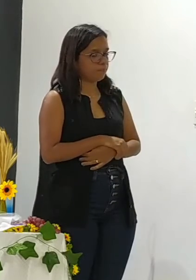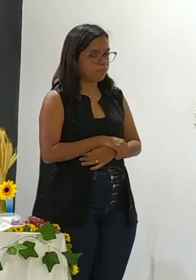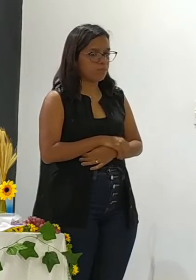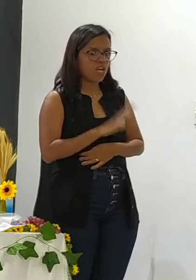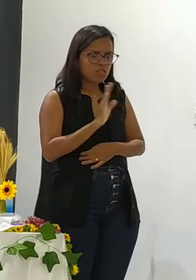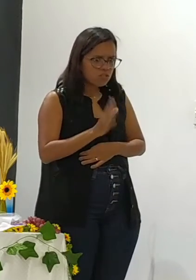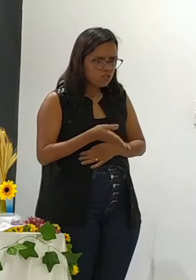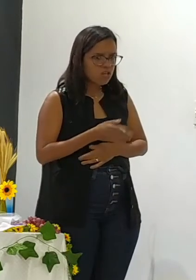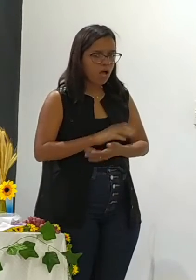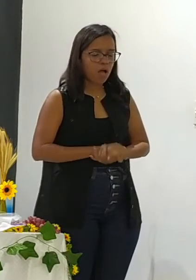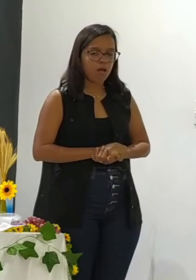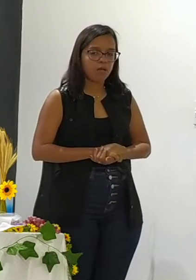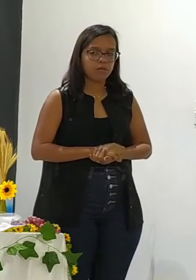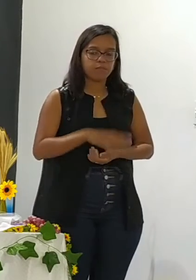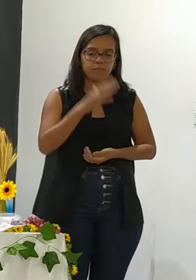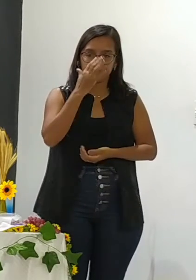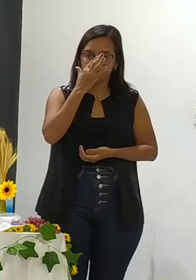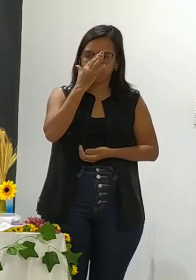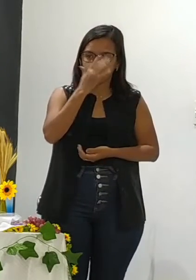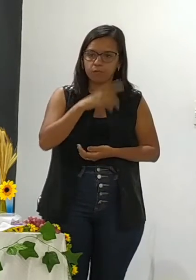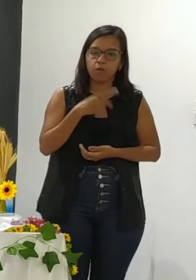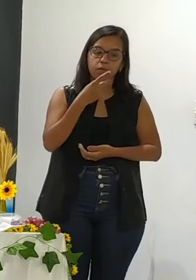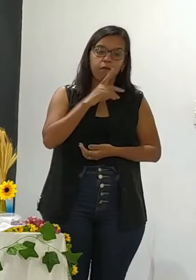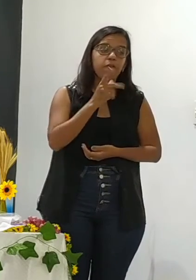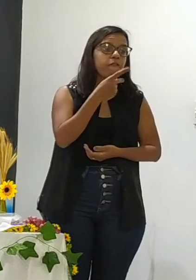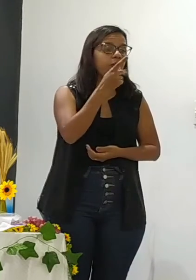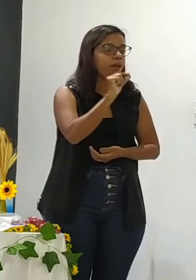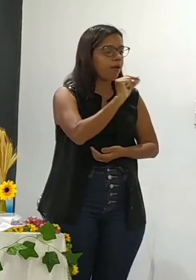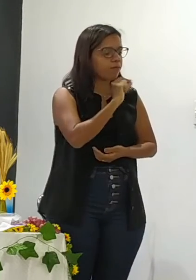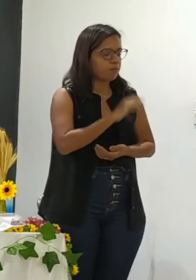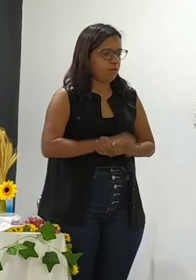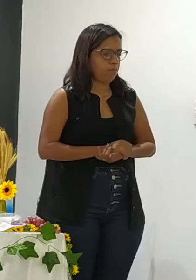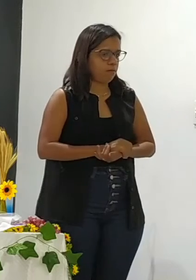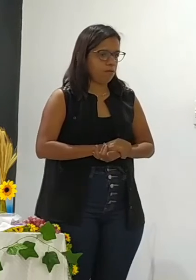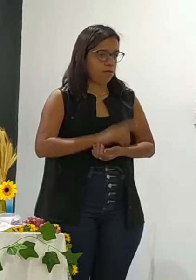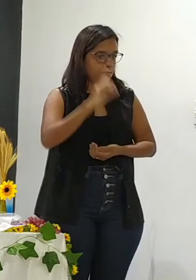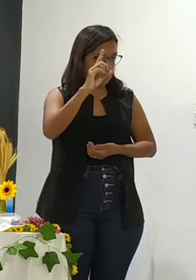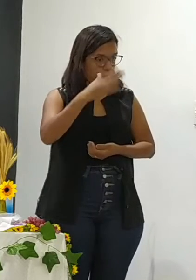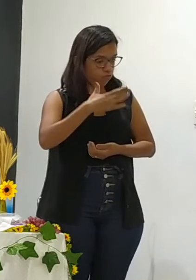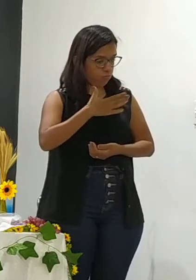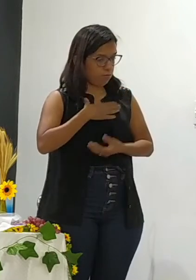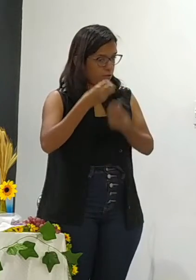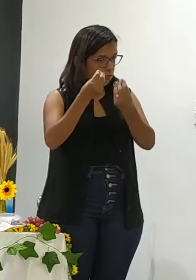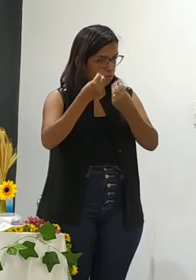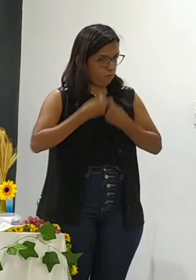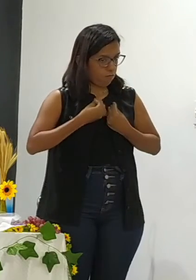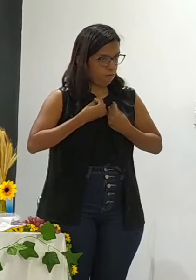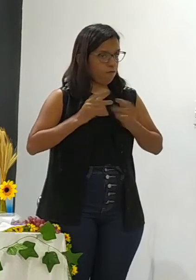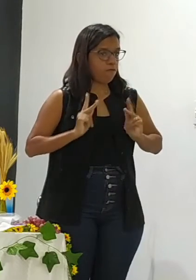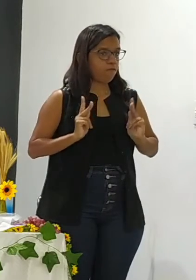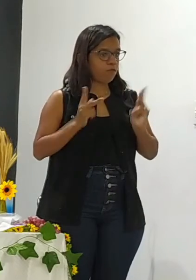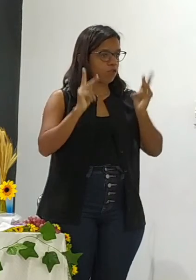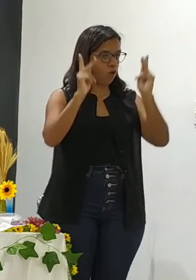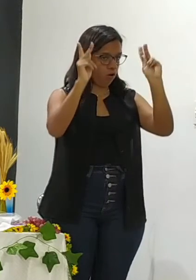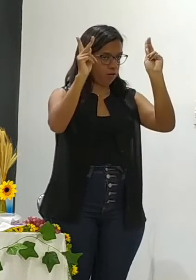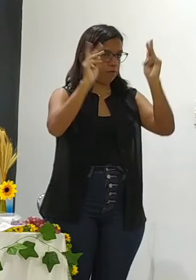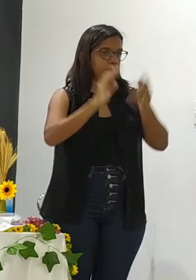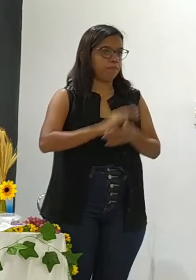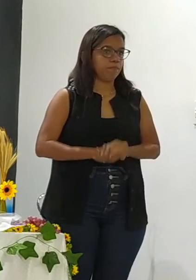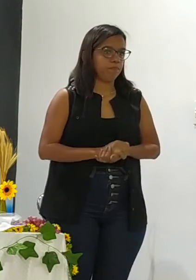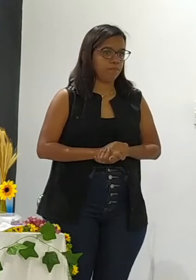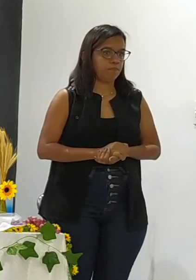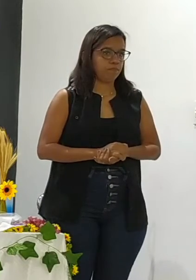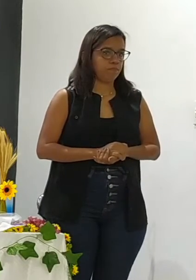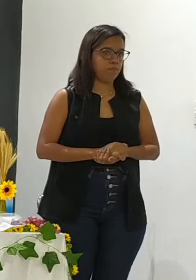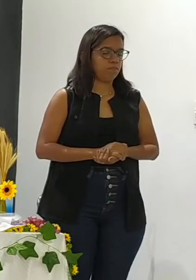Já aconteceu, eu tenho algo para te dizer. Deus me deu vitória. Glória a Deus. Passei,